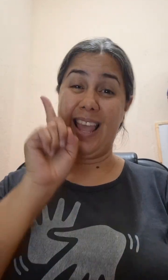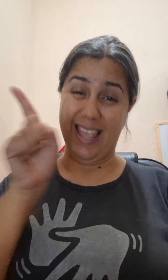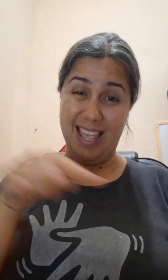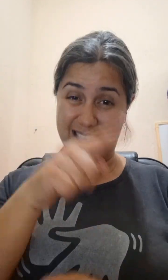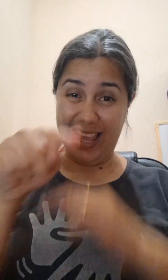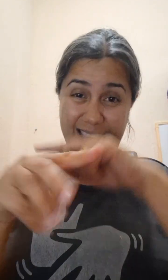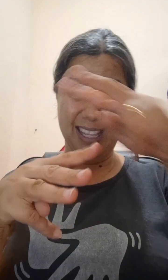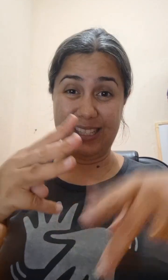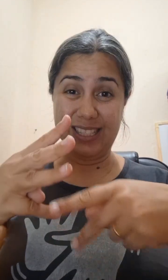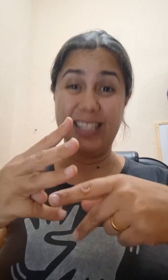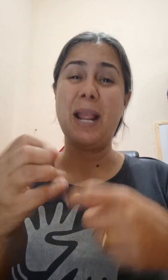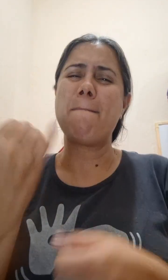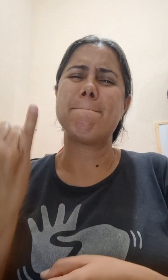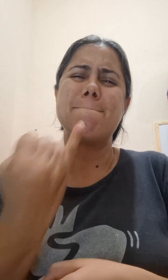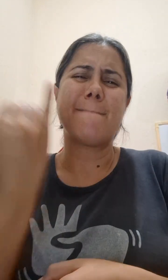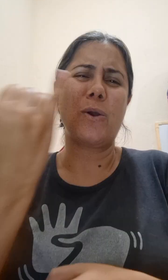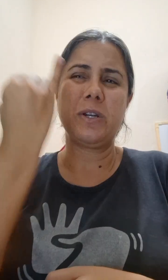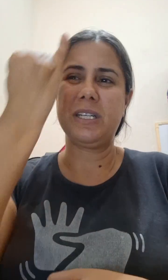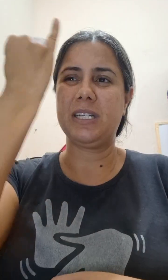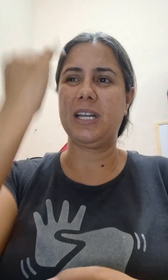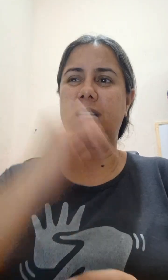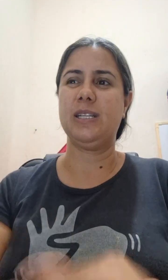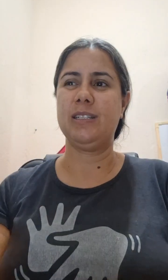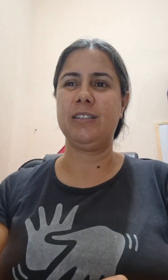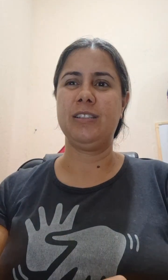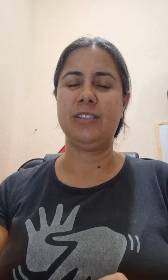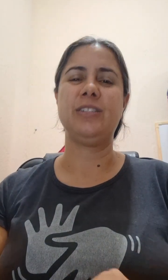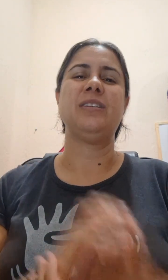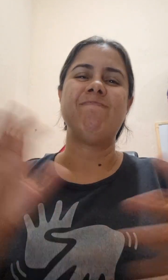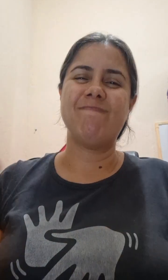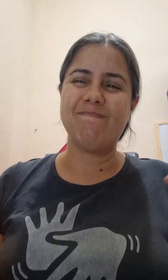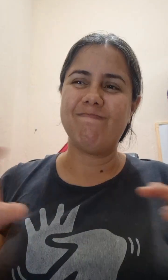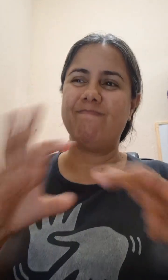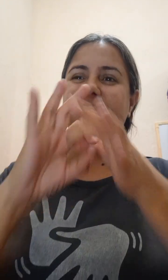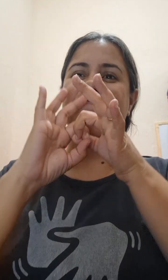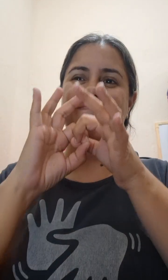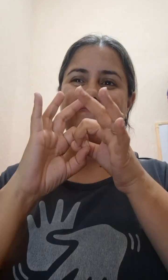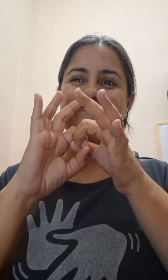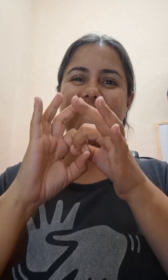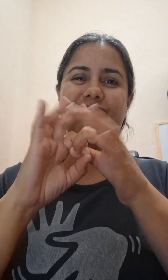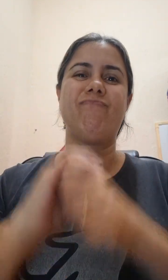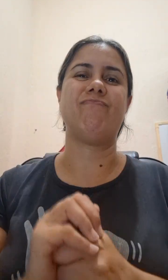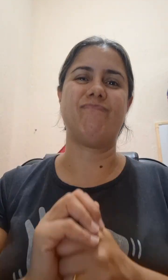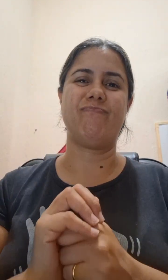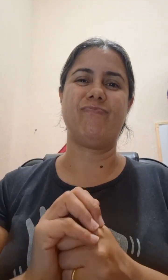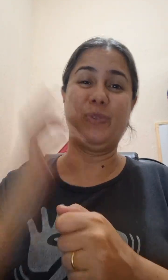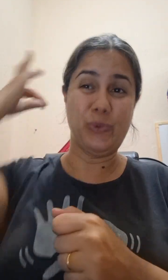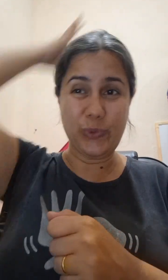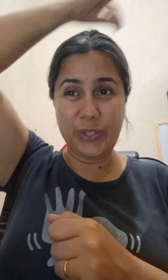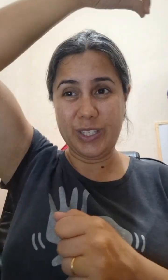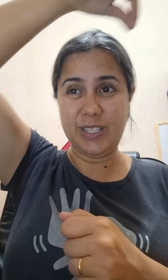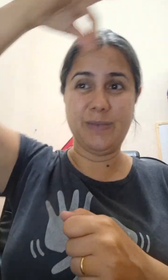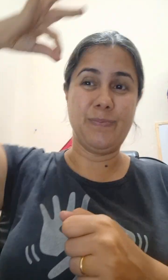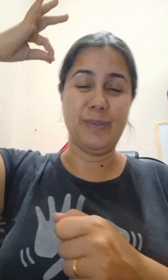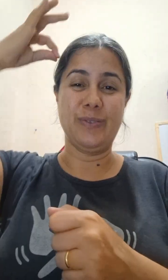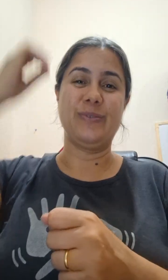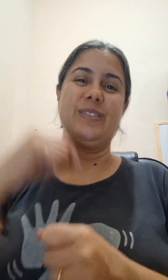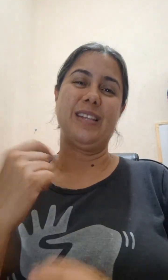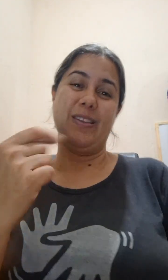3 são importantes, fundamentais para a unidade que o Espírito Santo construiu